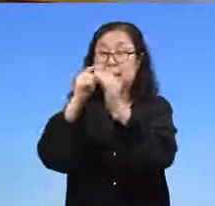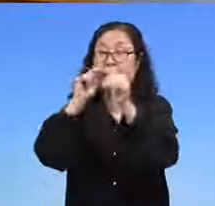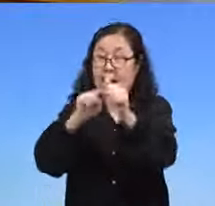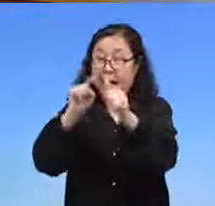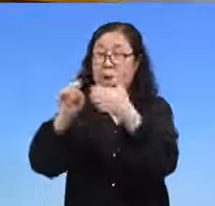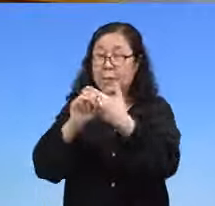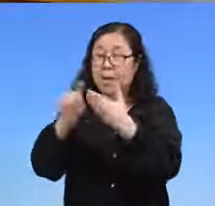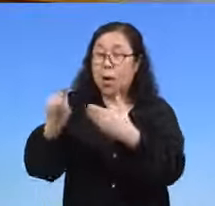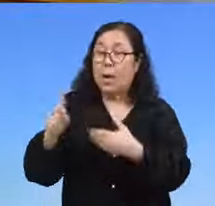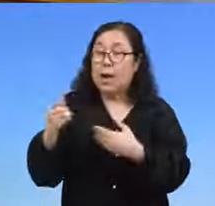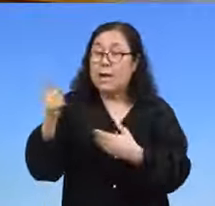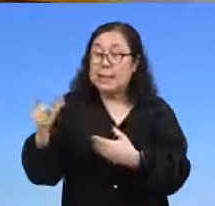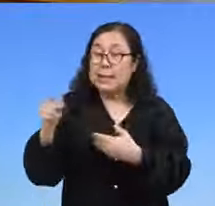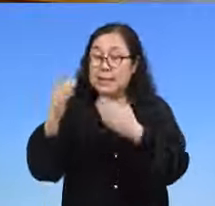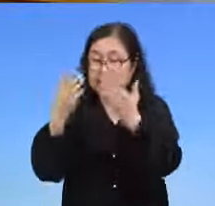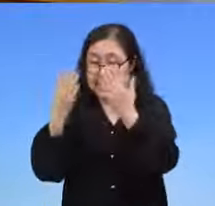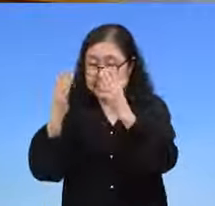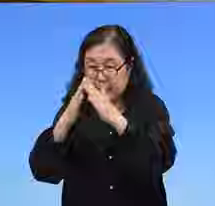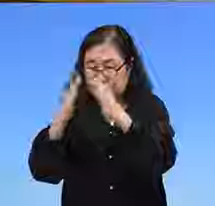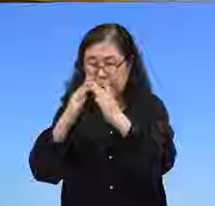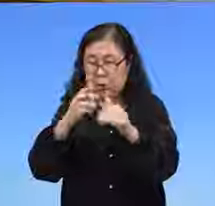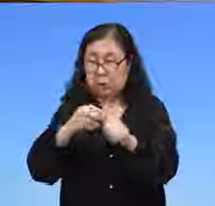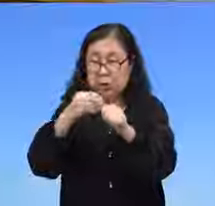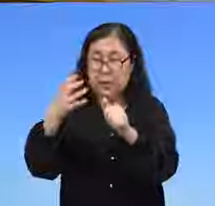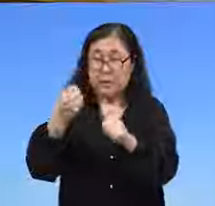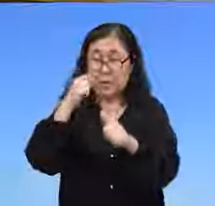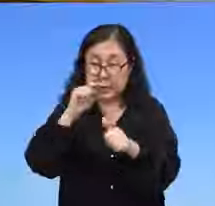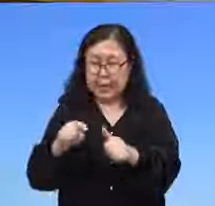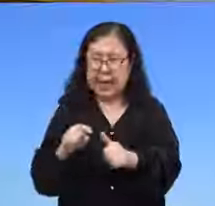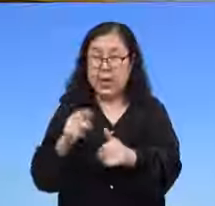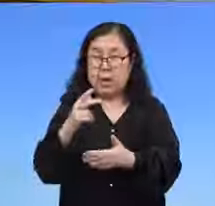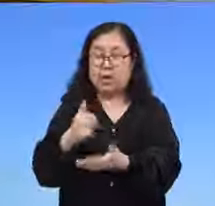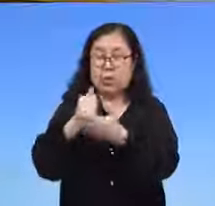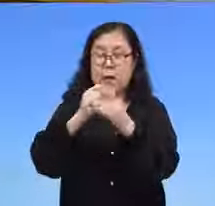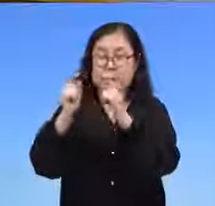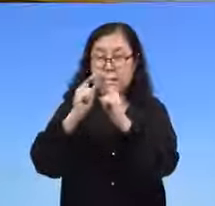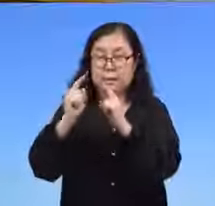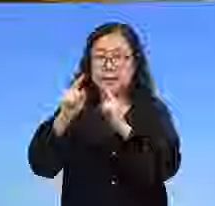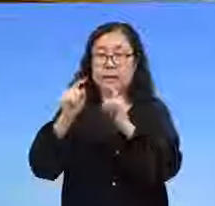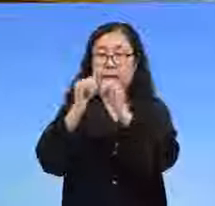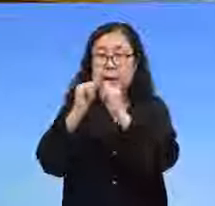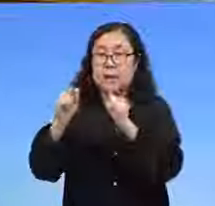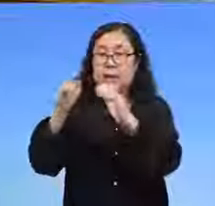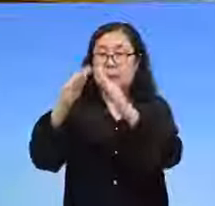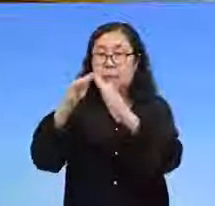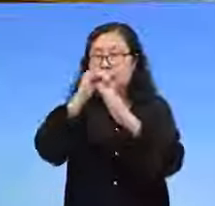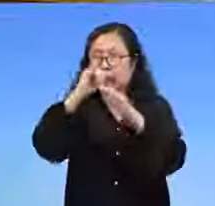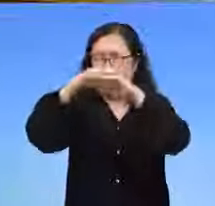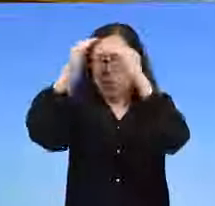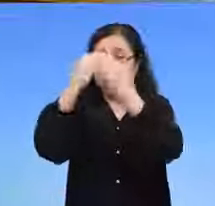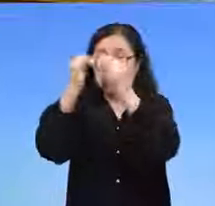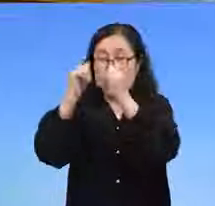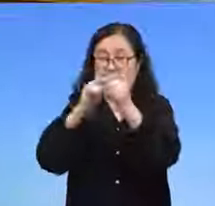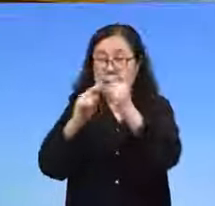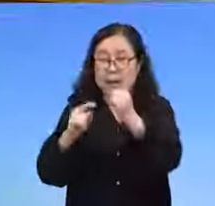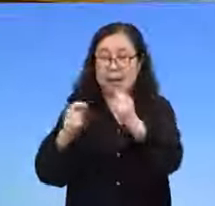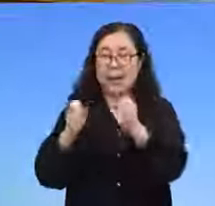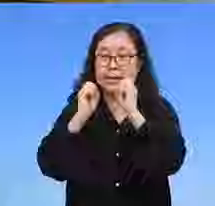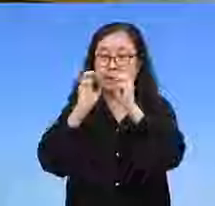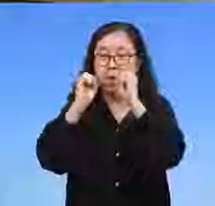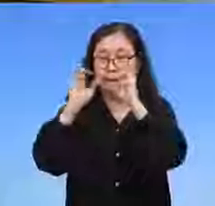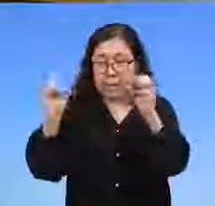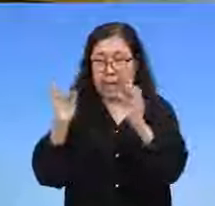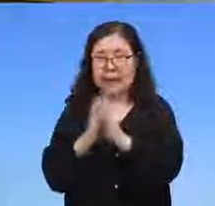믿어라 그리하면 너와 내 집이 구원을 받으리라 하고 주의 말씀을 그 사람과 그 집에 있는 모든 사람에게 전하더라. 그 밤